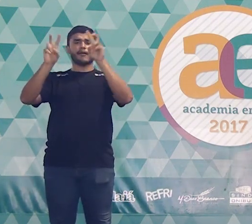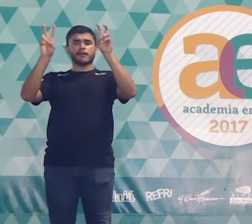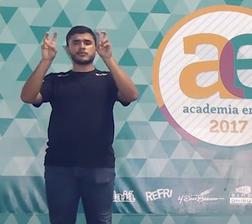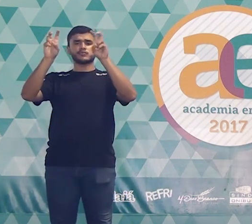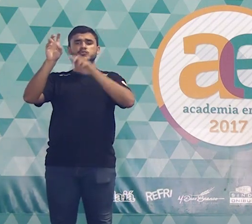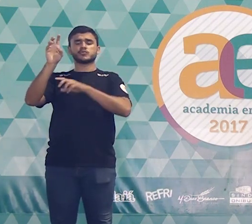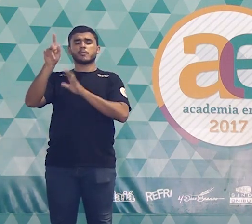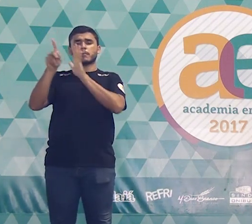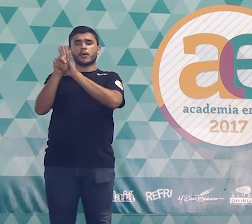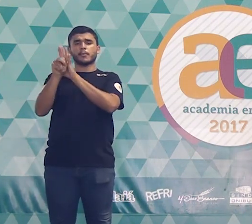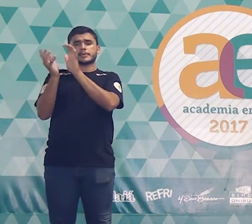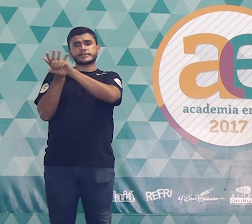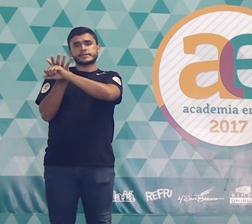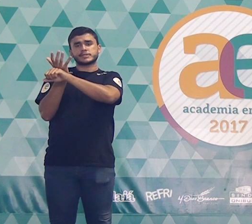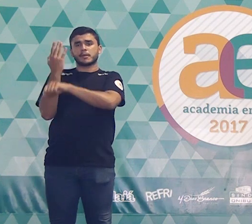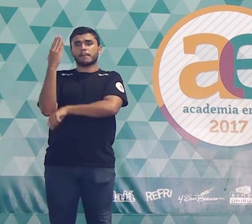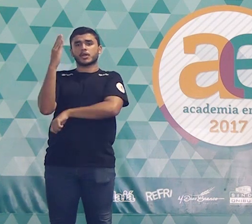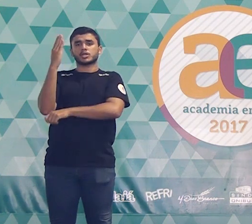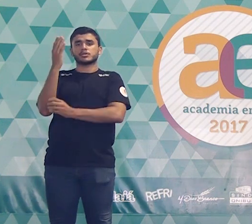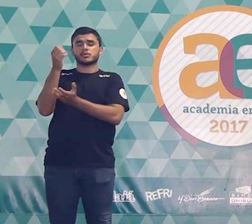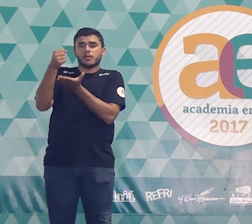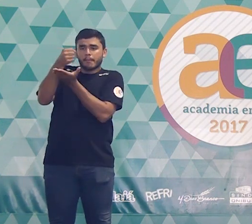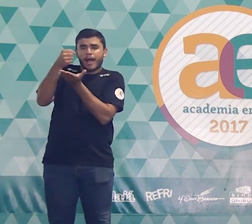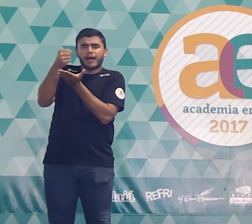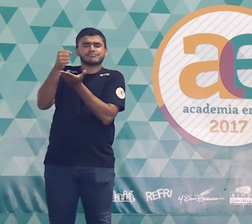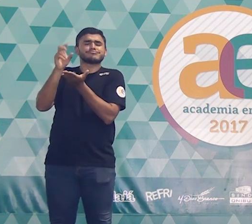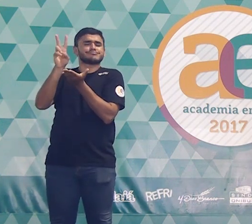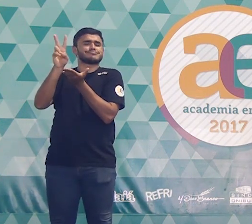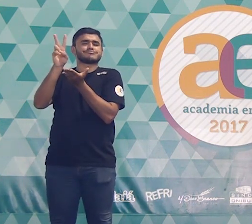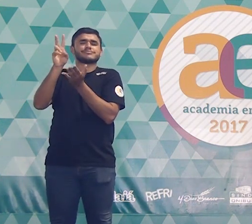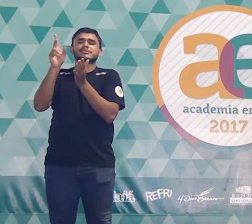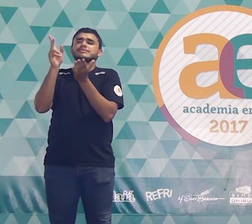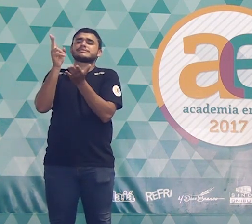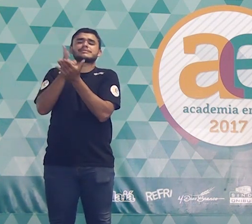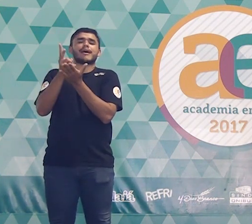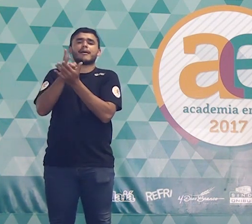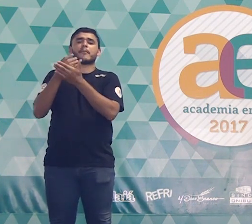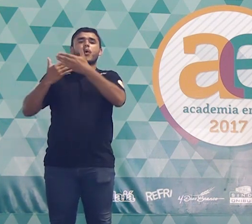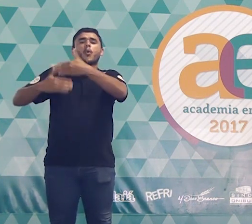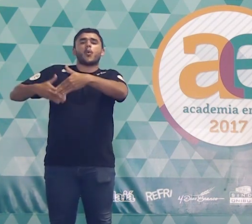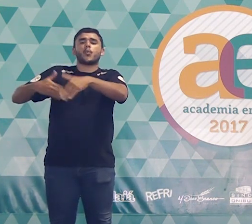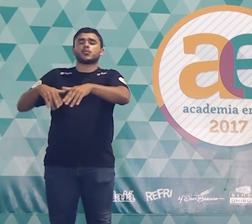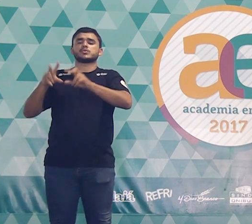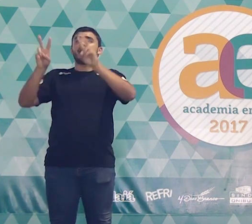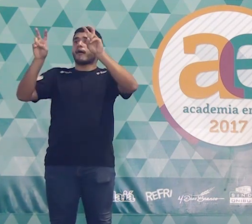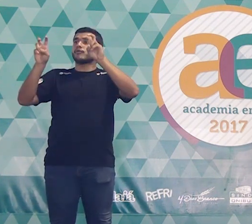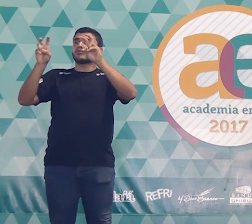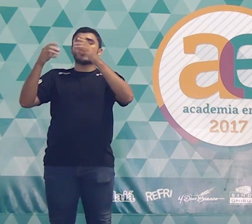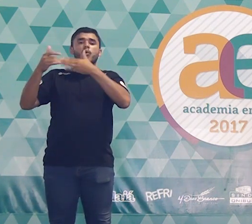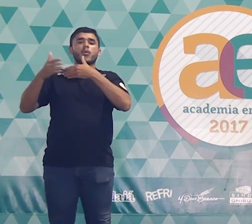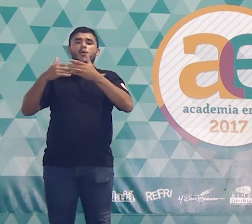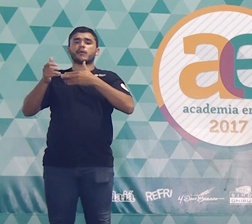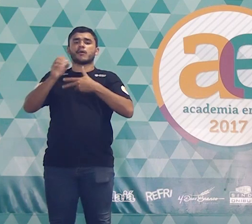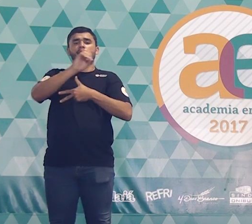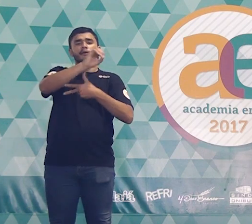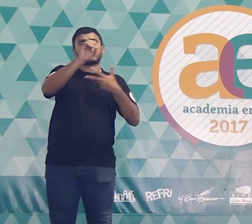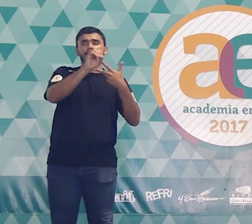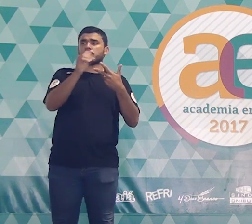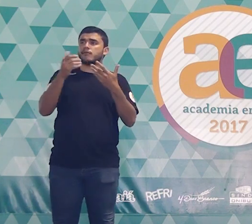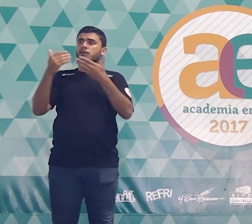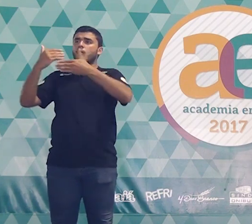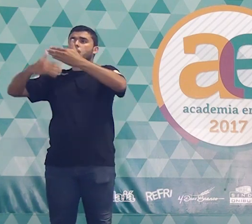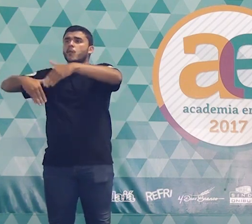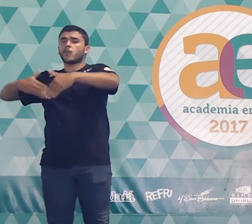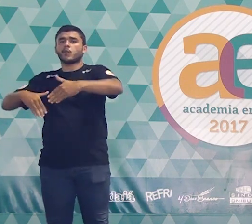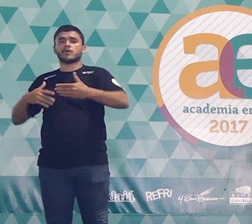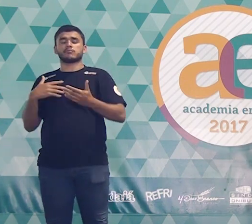tá certo? E comum em todo concurso que cai biologia. Não interessa qual concurso que você faça, tá